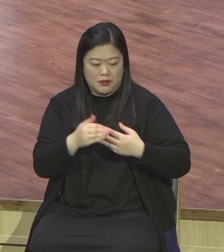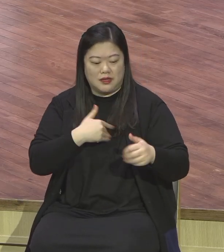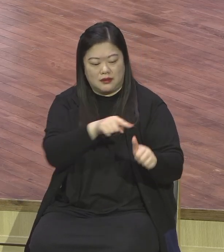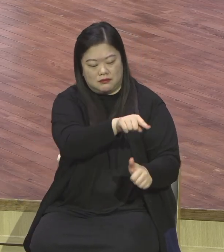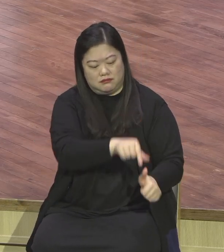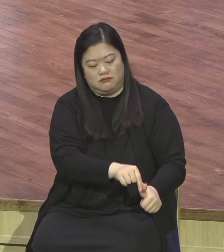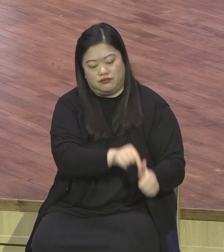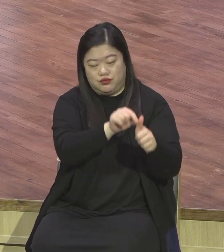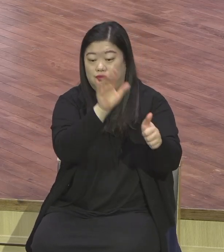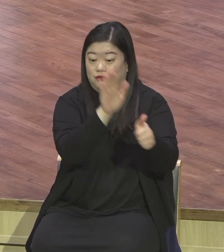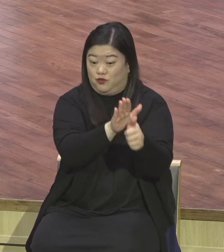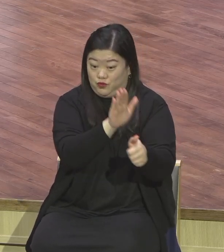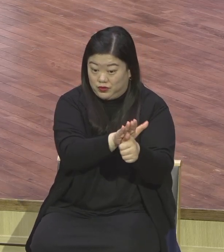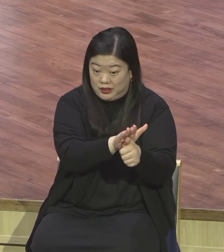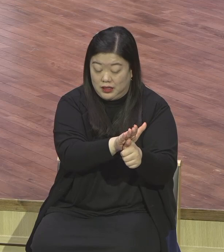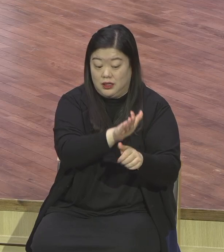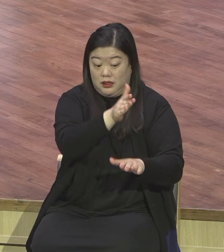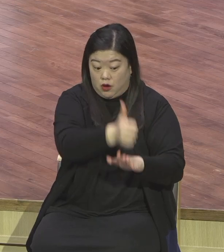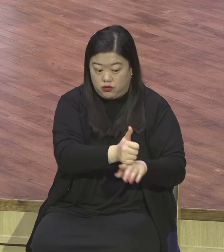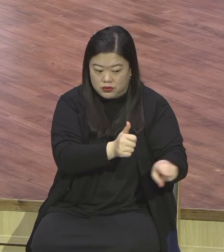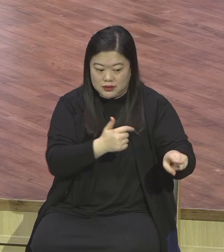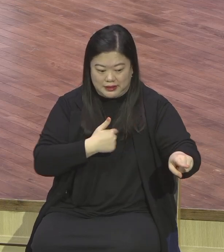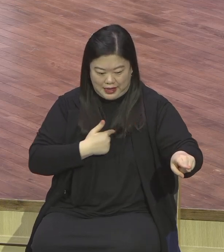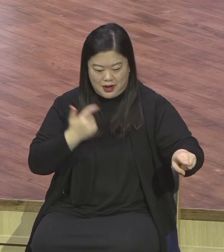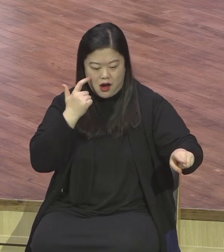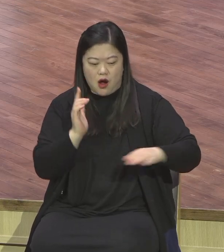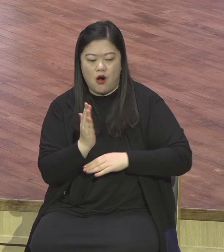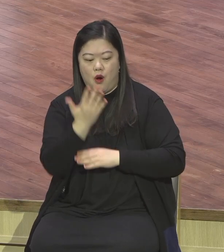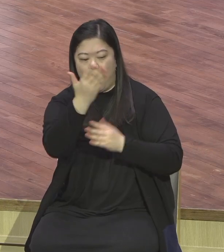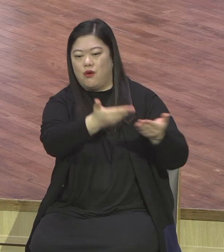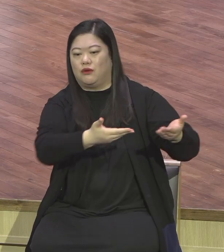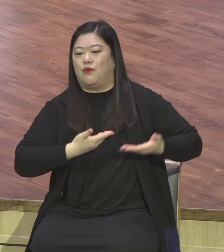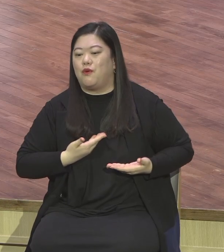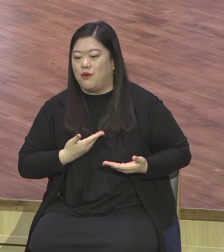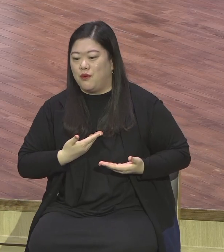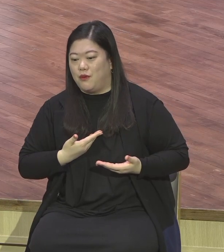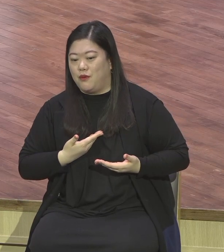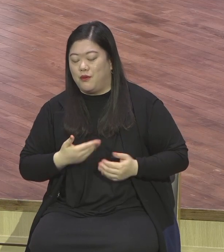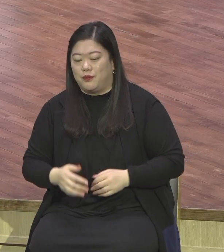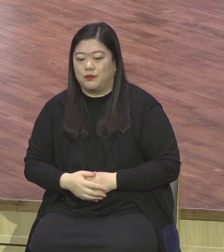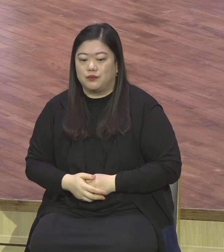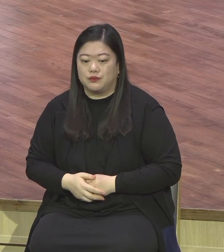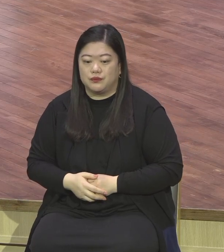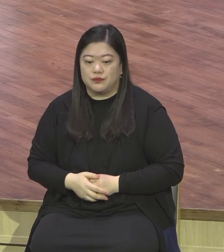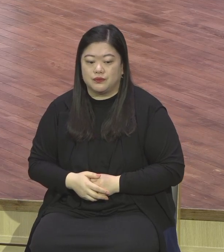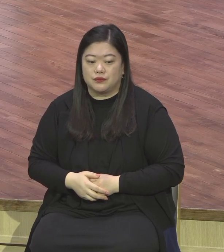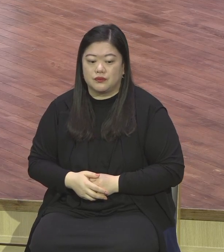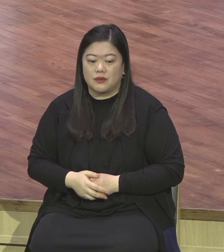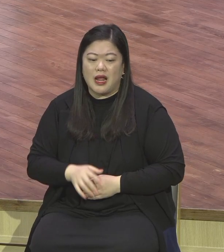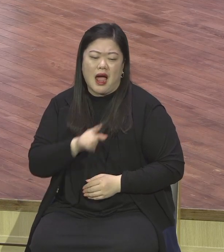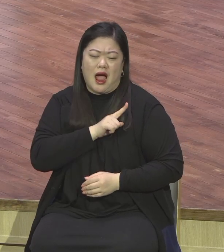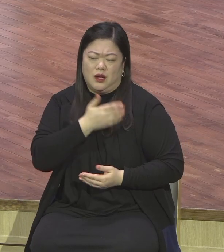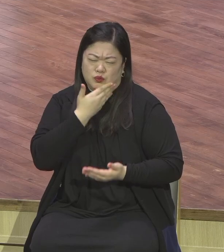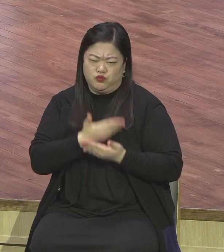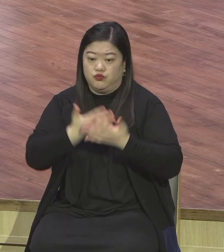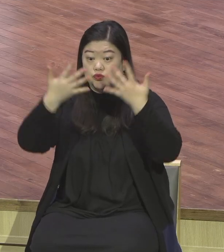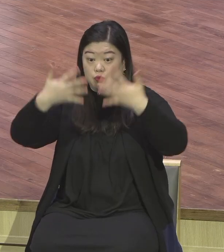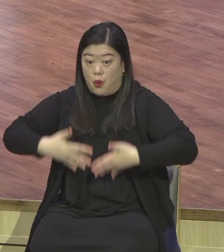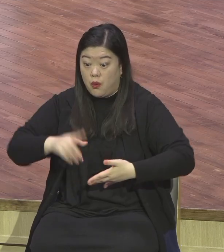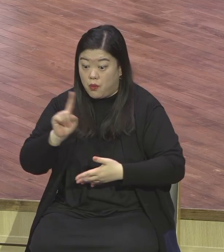하리로다 하나님께 드리는 참 제사의 요건이 뭐냐 감사 하나님입니다 감사